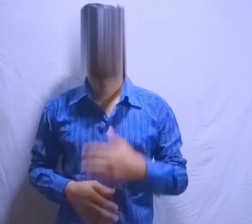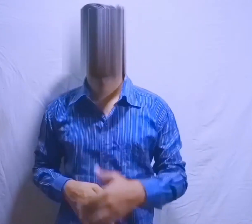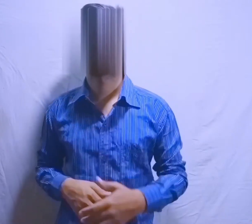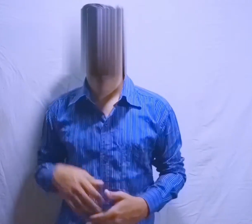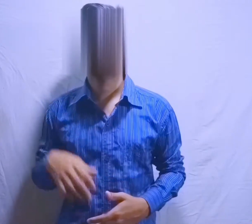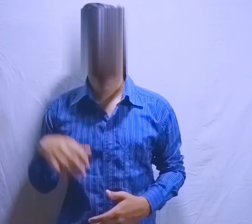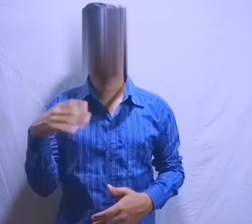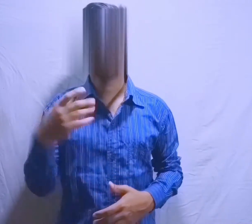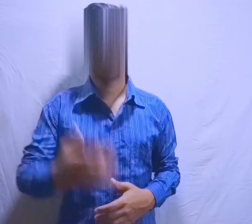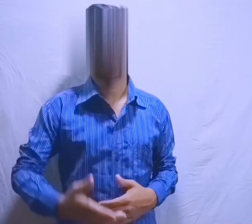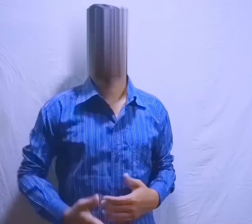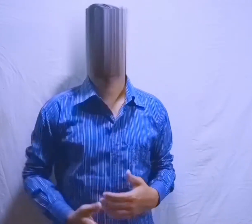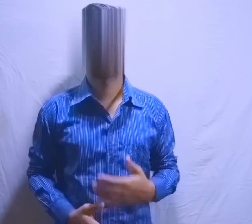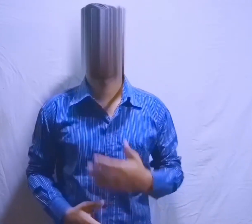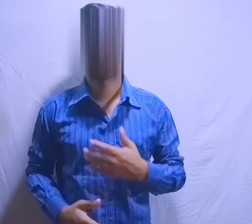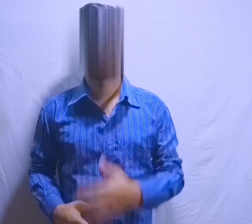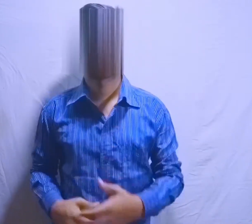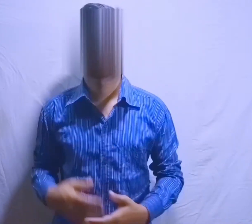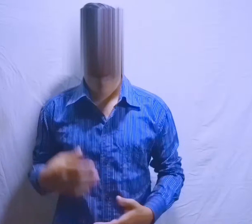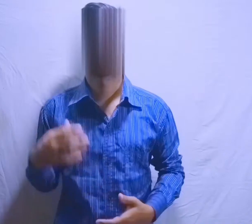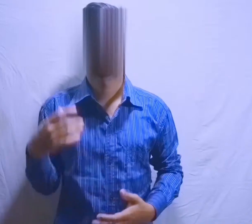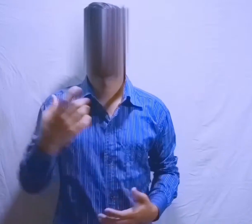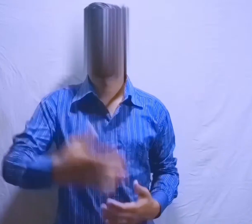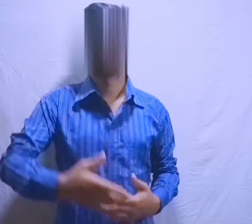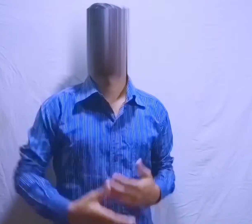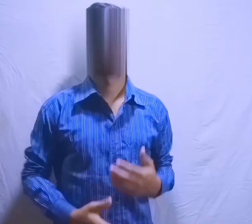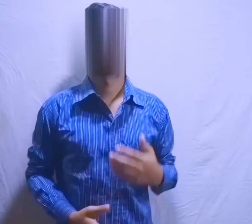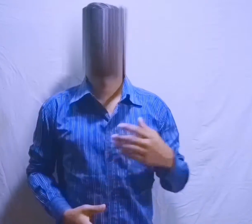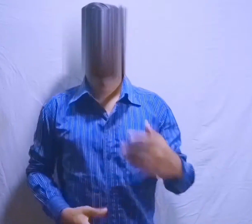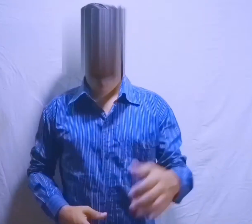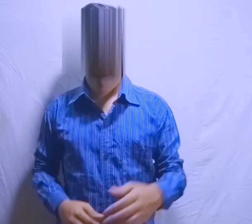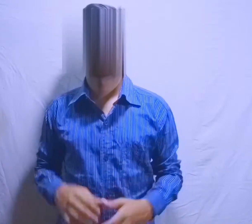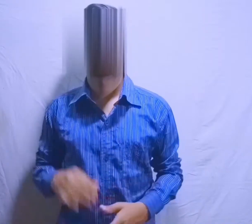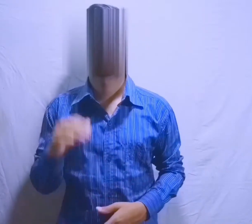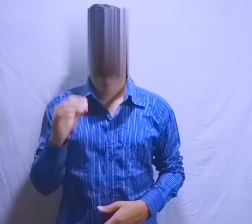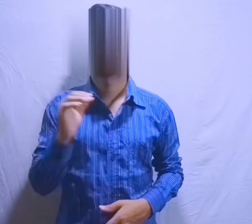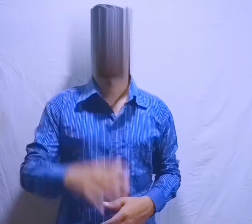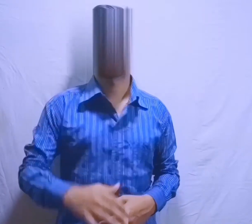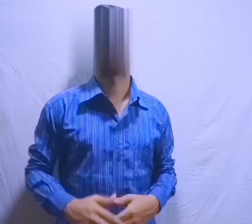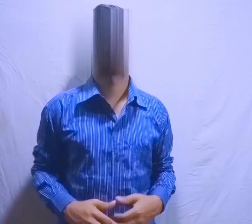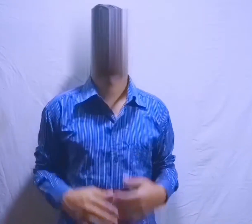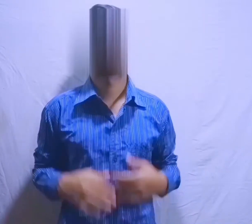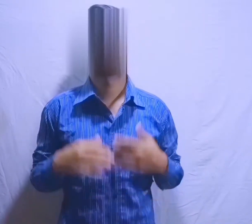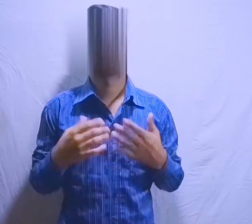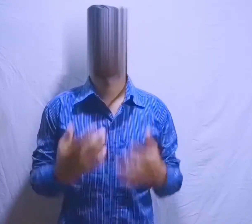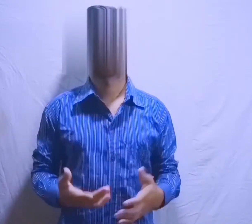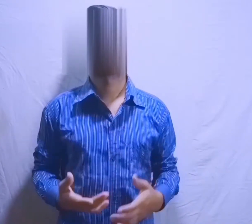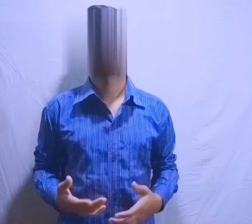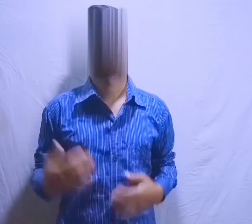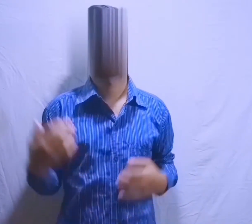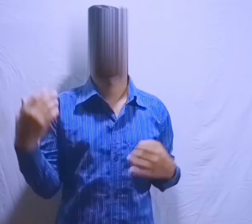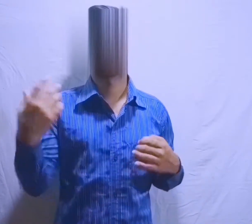কি? জিমে না গিয়ে, ঘাম না ঝরিয়ে মেদ কমিয়ে আনা যাবে